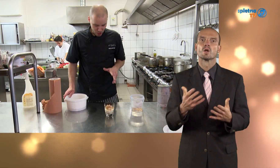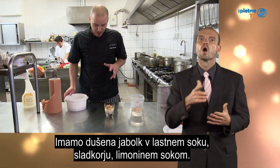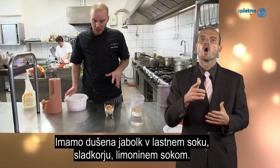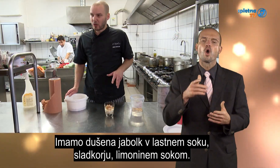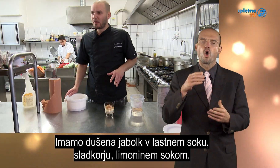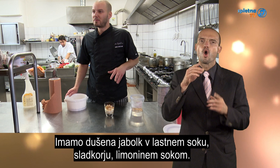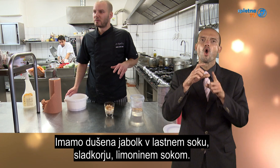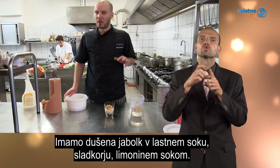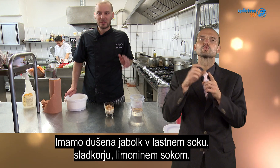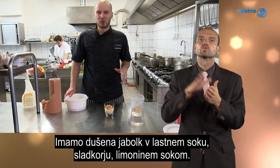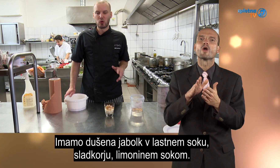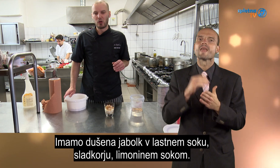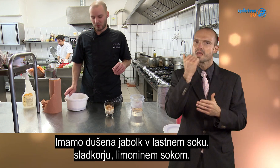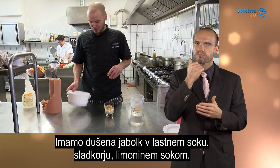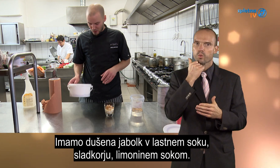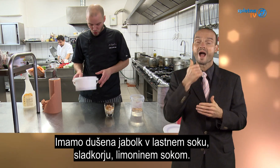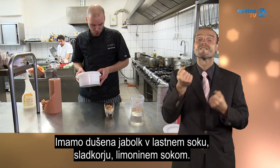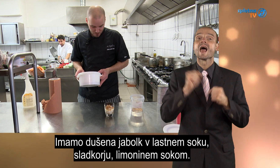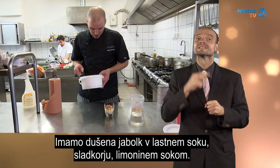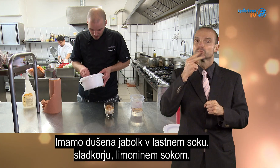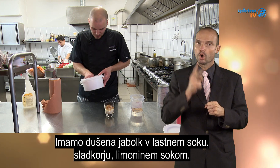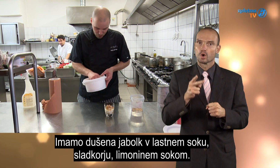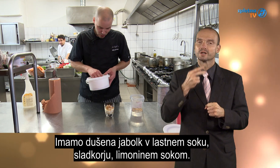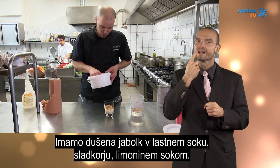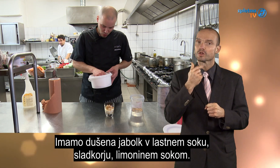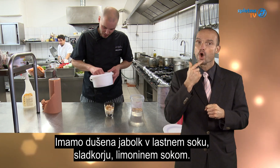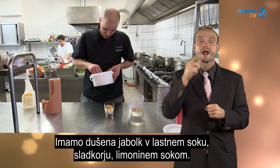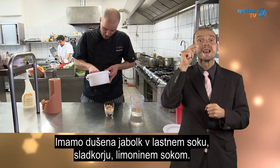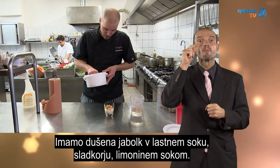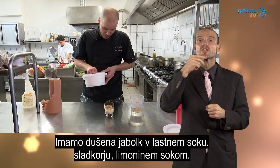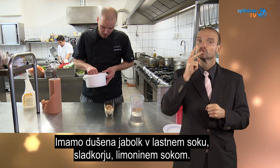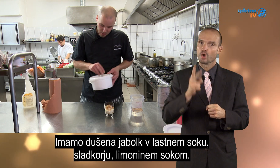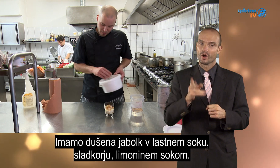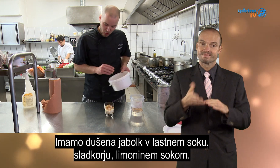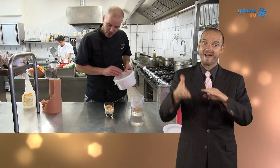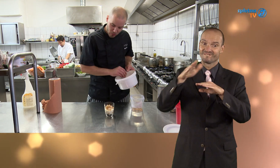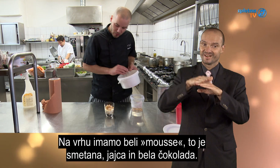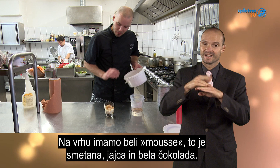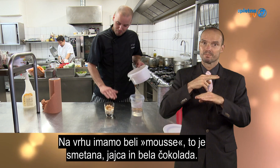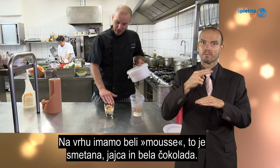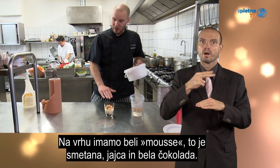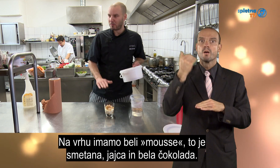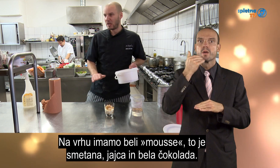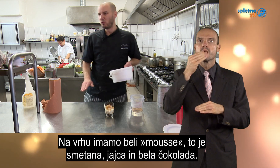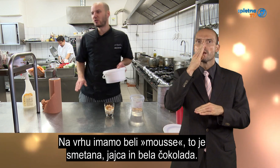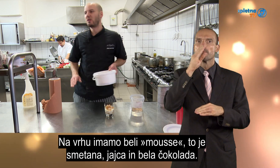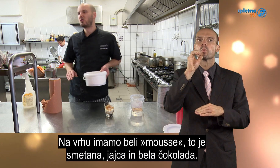dušene jabolke v lastnem soku, sladkorjo, limonin sok. Na vrhu imamo beli mus,